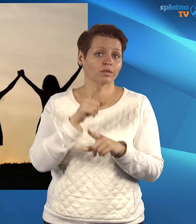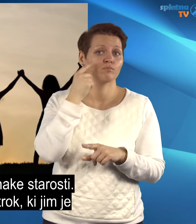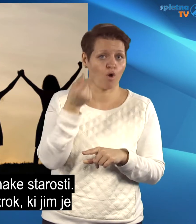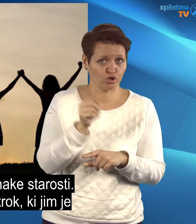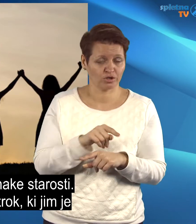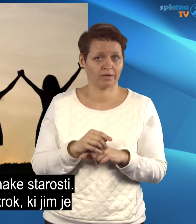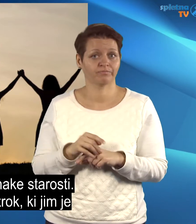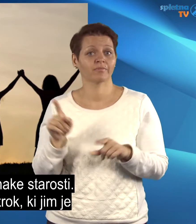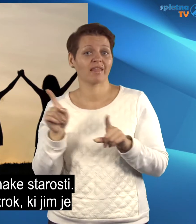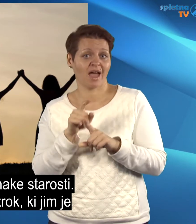starosti.